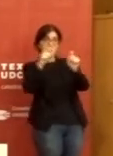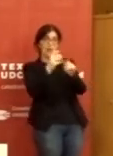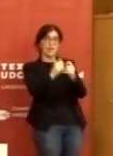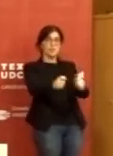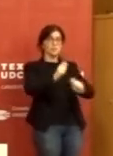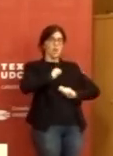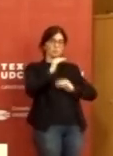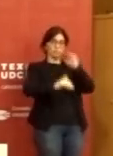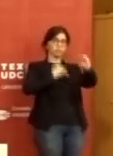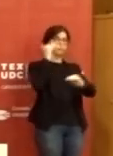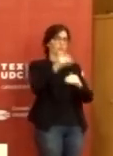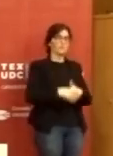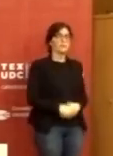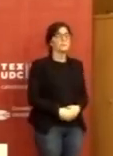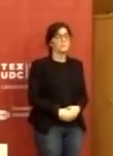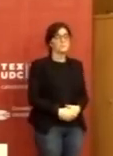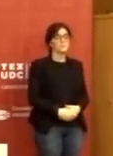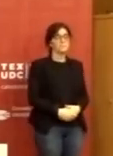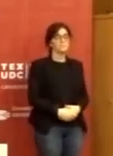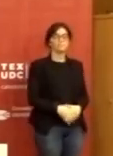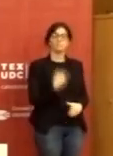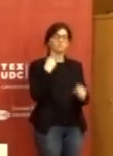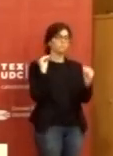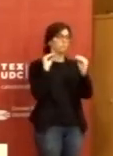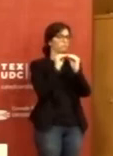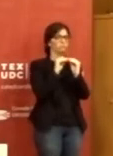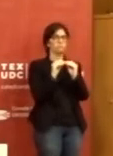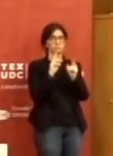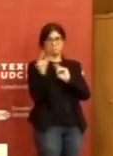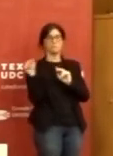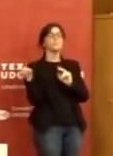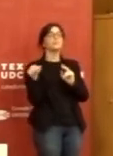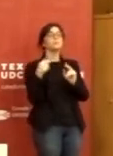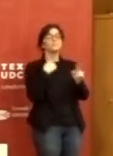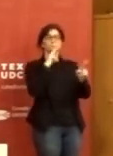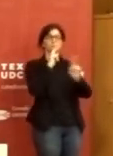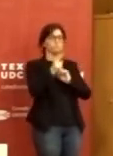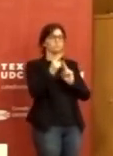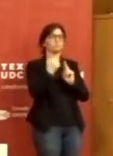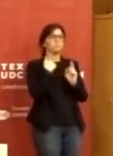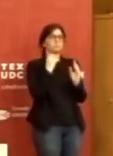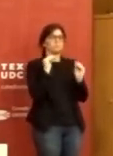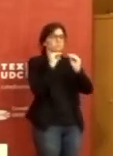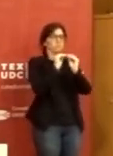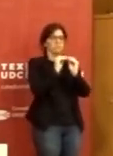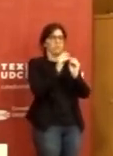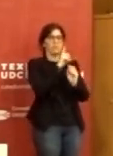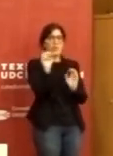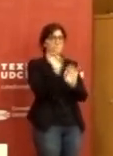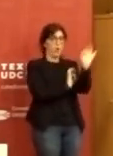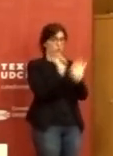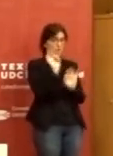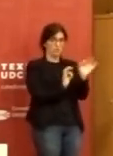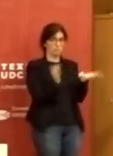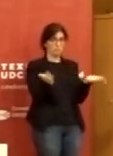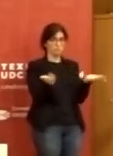supera muchísimo los costos. Estoy completamente de acuerdo con lo que me dice. Y nuestra principal alianza